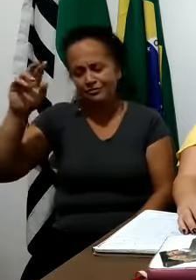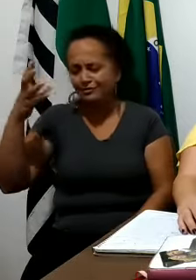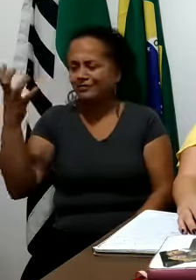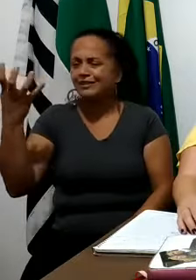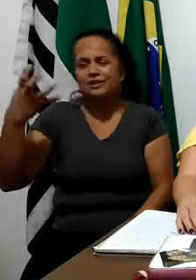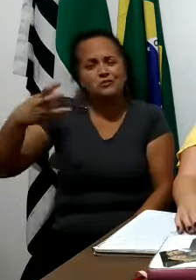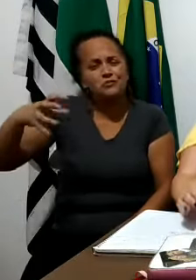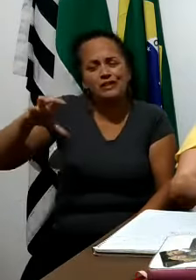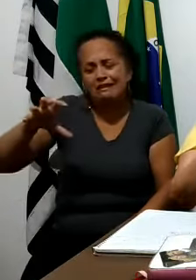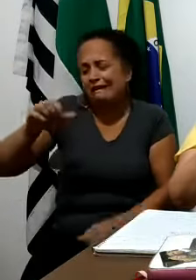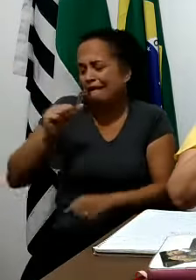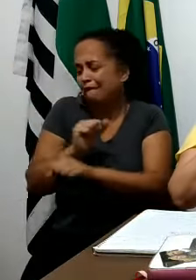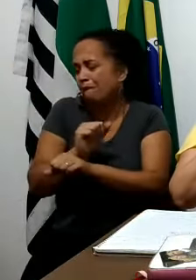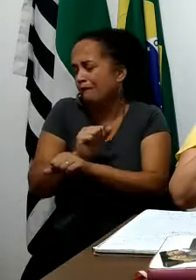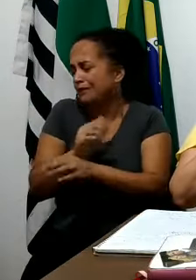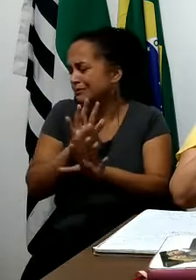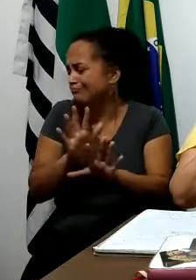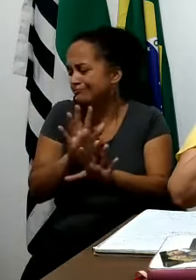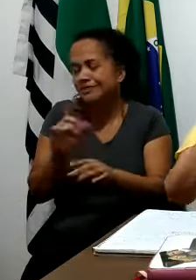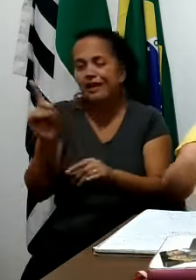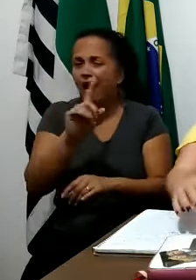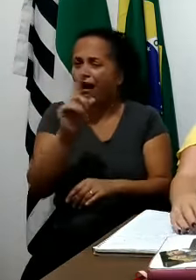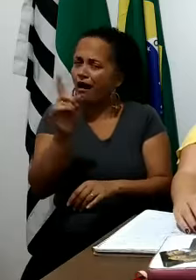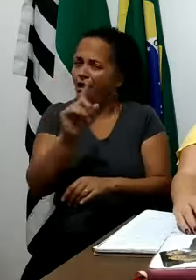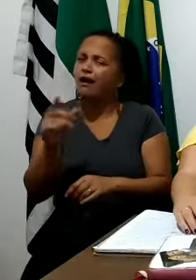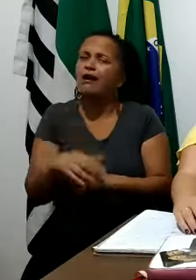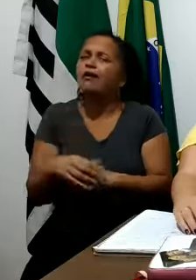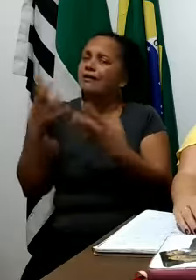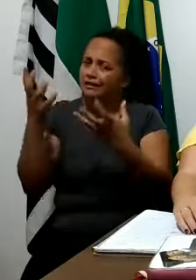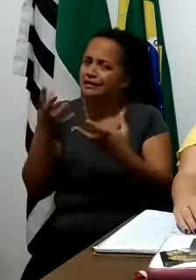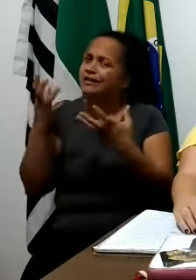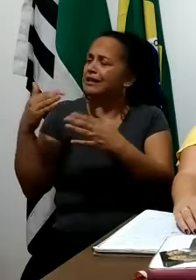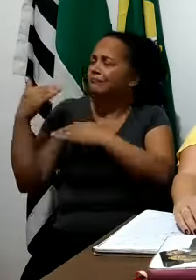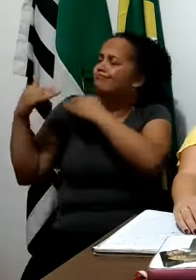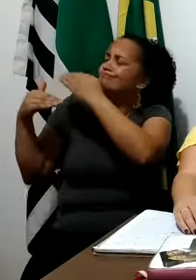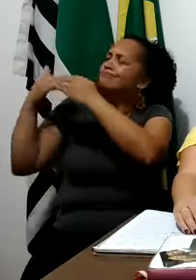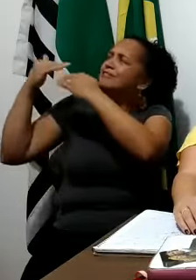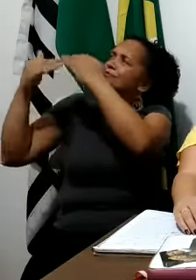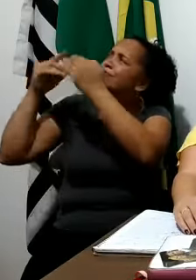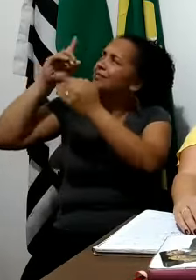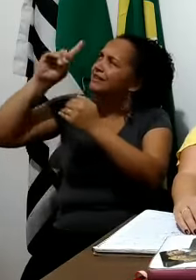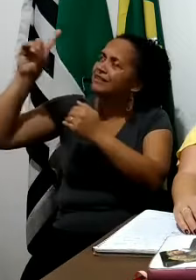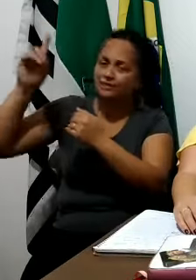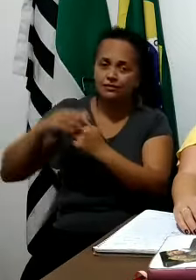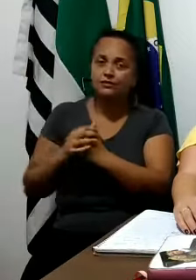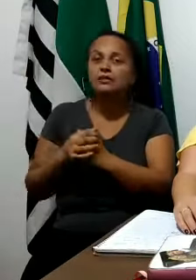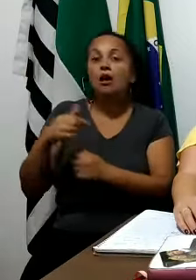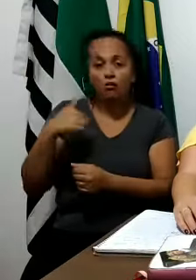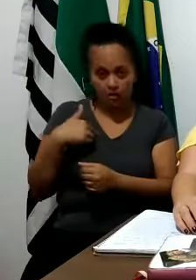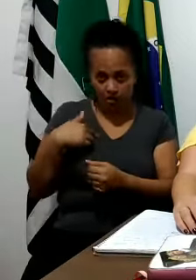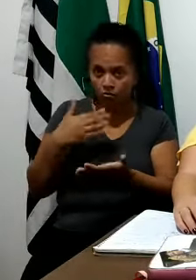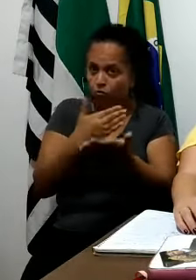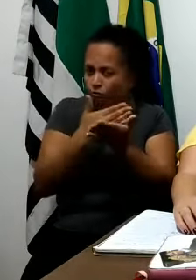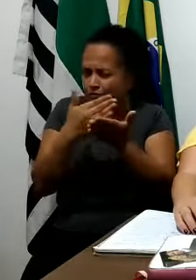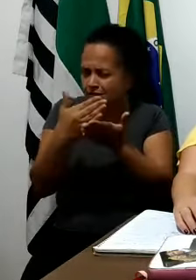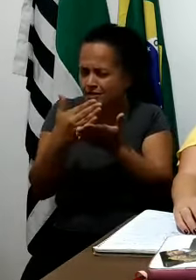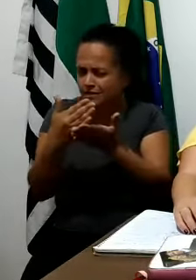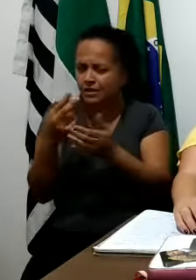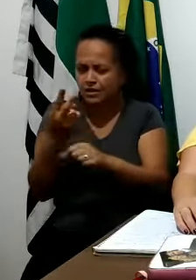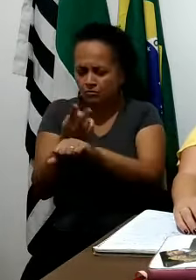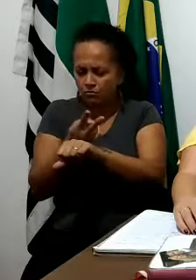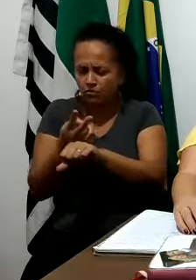como que eu faço isso? Primeiro, eu fui buscar, né? E depois eu trouxe isso para minha família. Eu trouxe isso, mostrar que